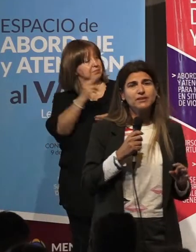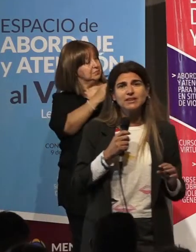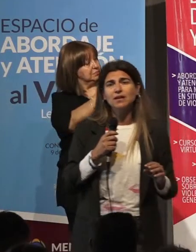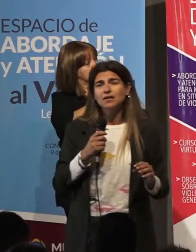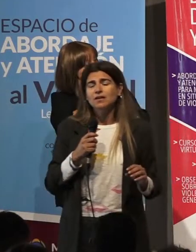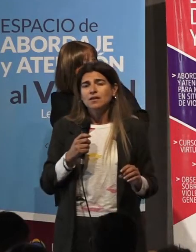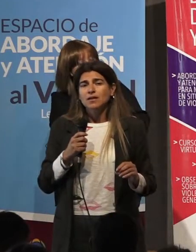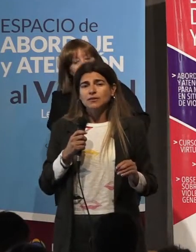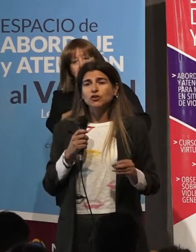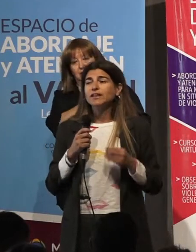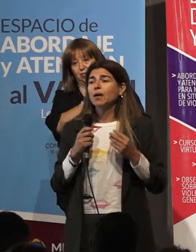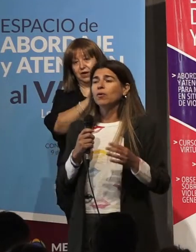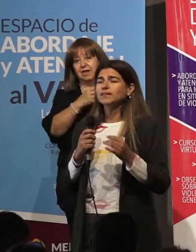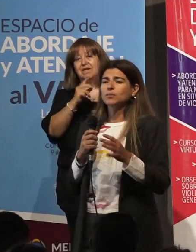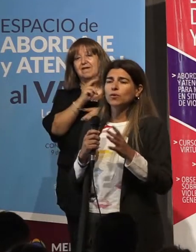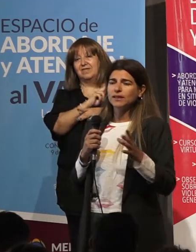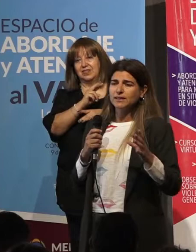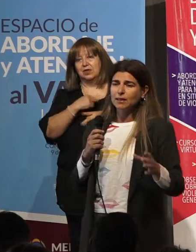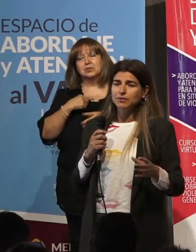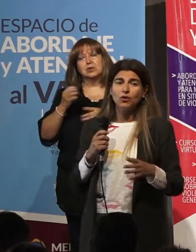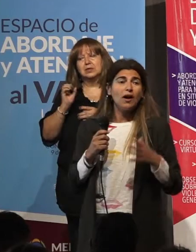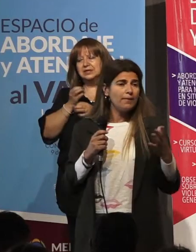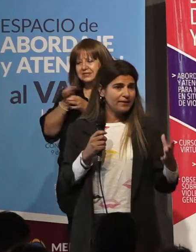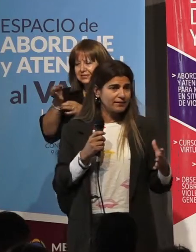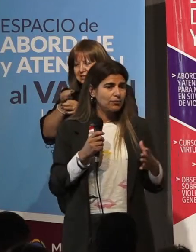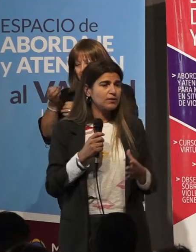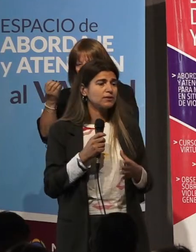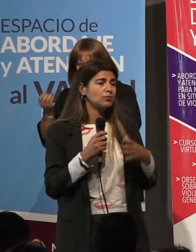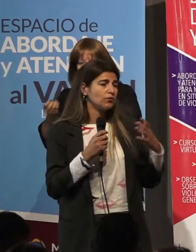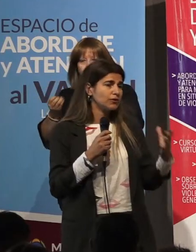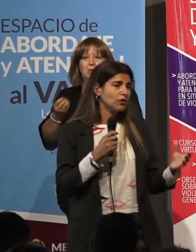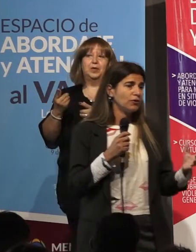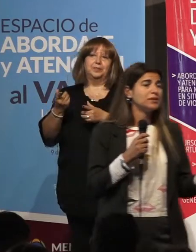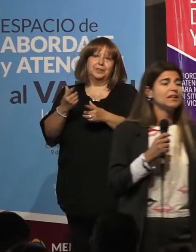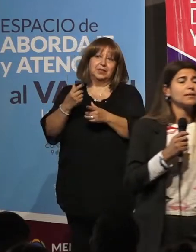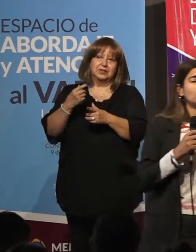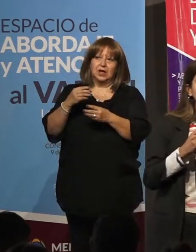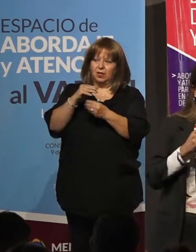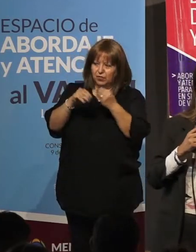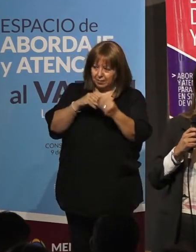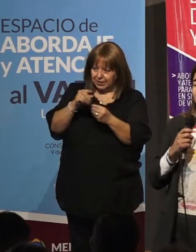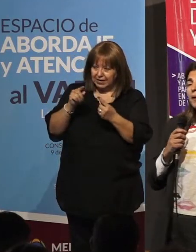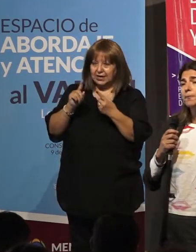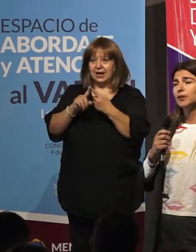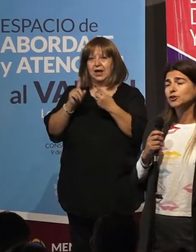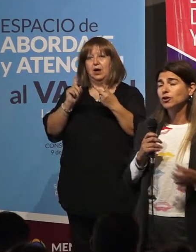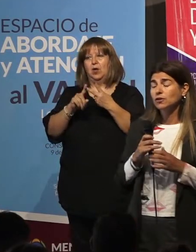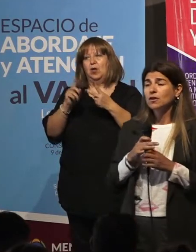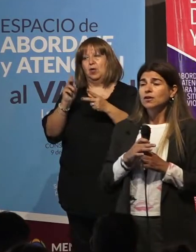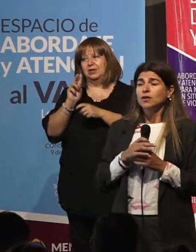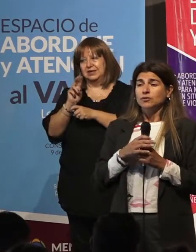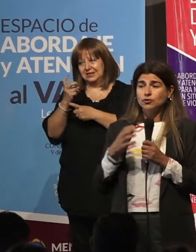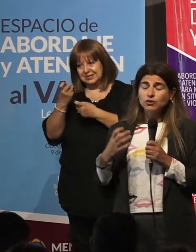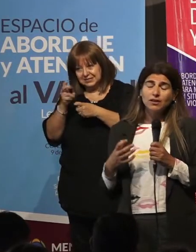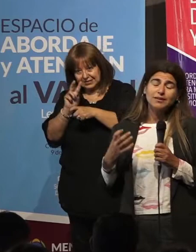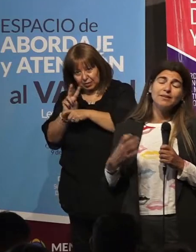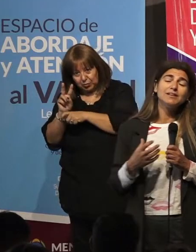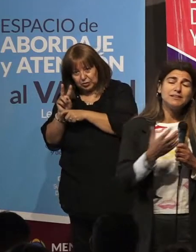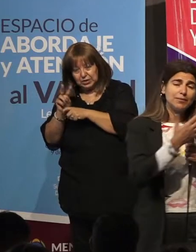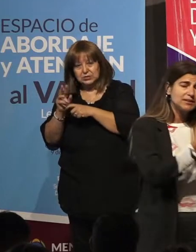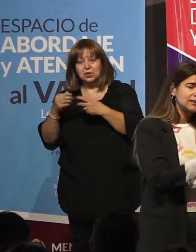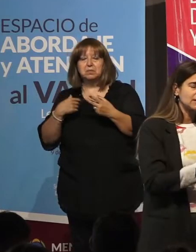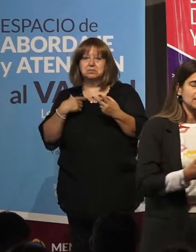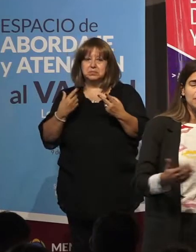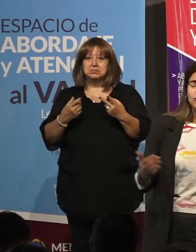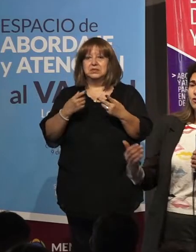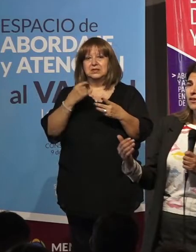toda la provincia. Entonces, guiamos a esta mujer en el camino. A ver, esta mujer tiene un conflicto de familia, esta mujer necesita una medida de protección. Nosotras, a través del